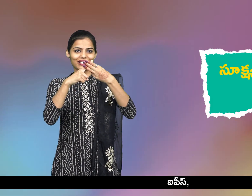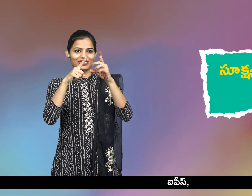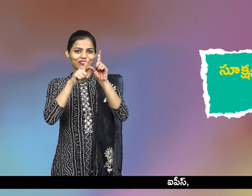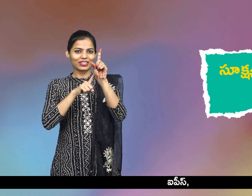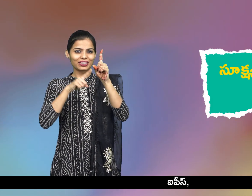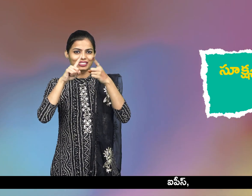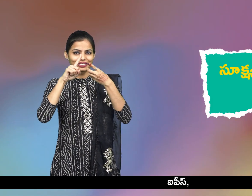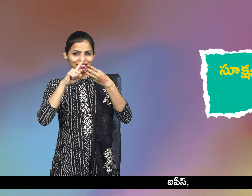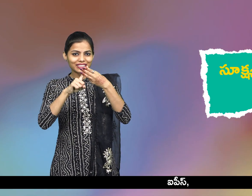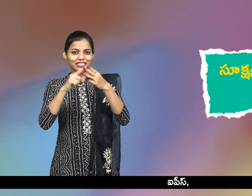ఐపిఎస్